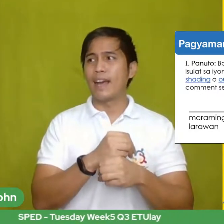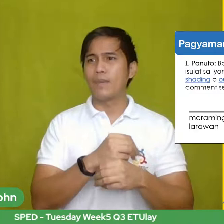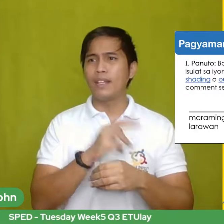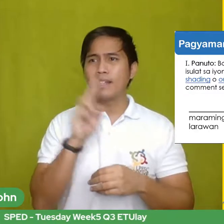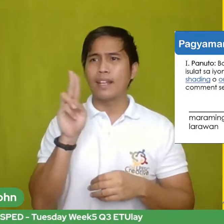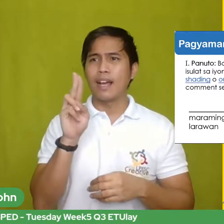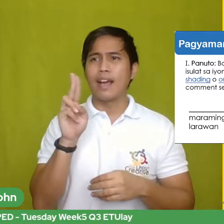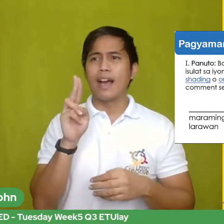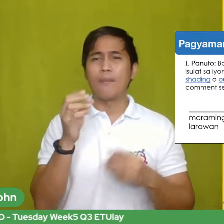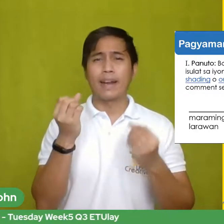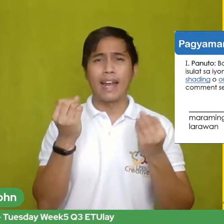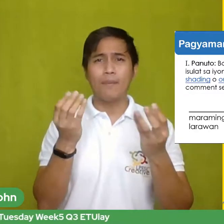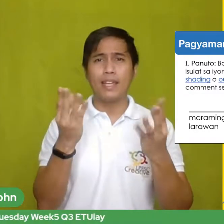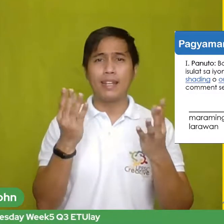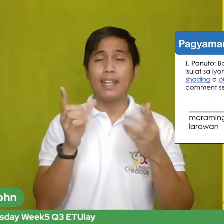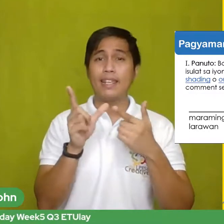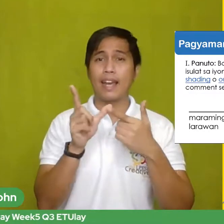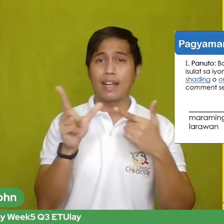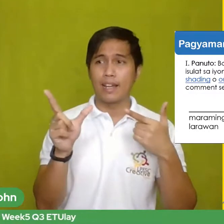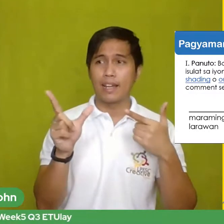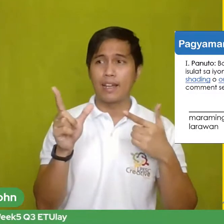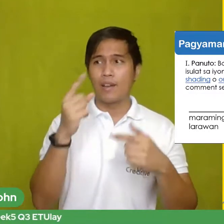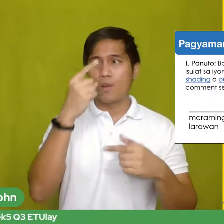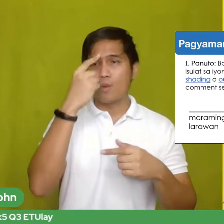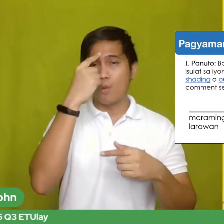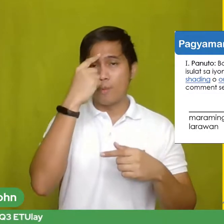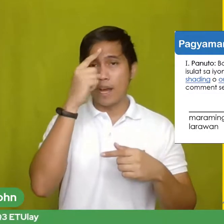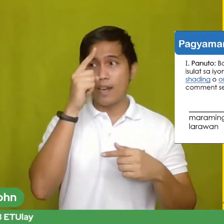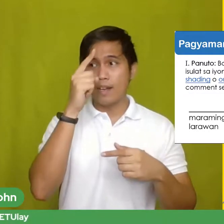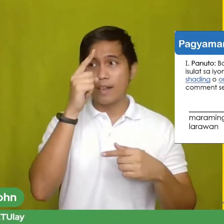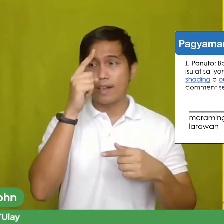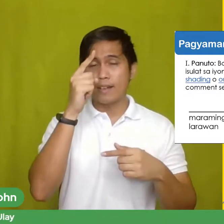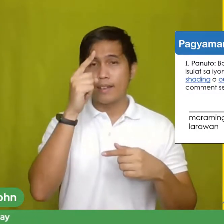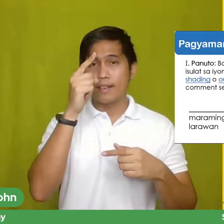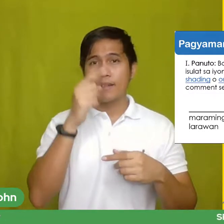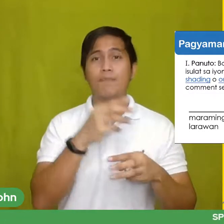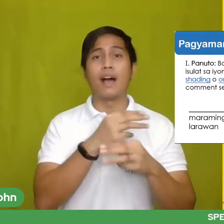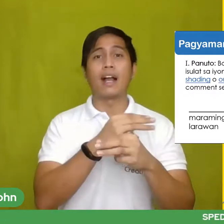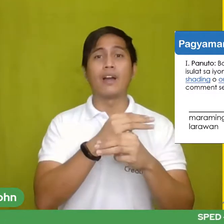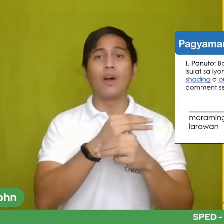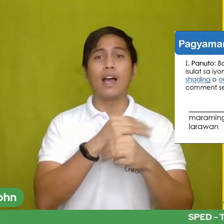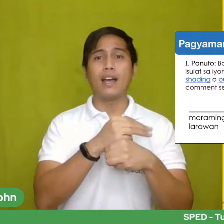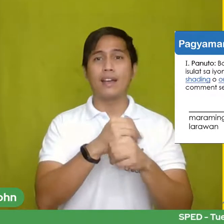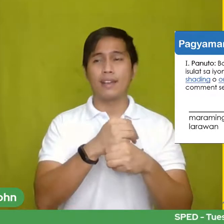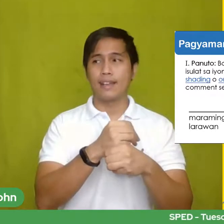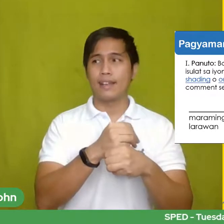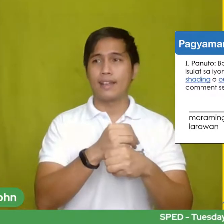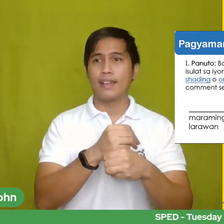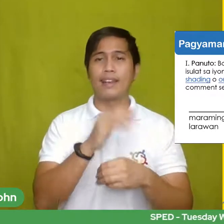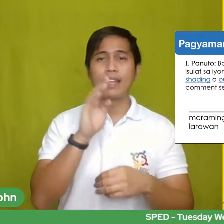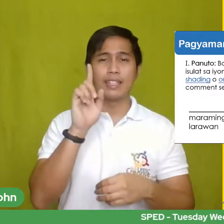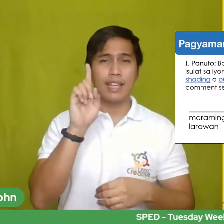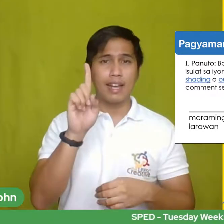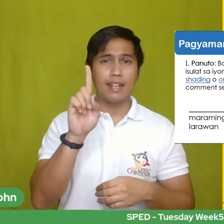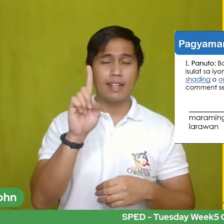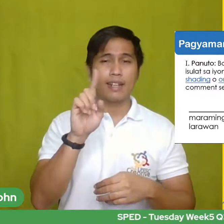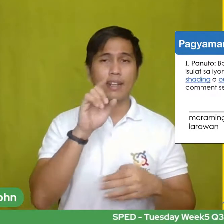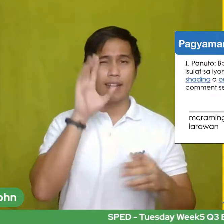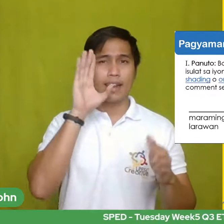Ginagawang gamit ang maraming linya upang makagawa ng isang